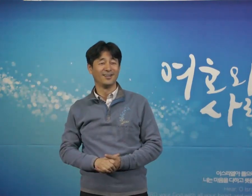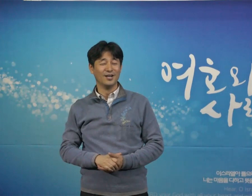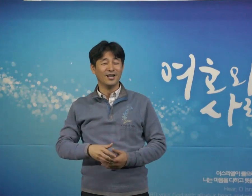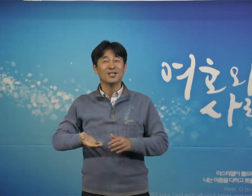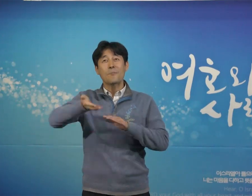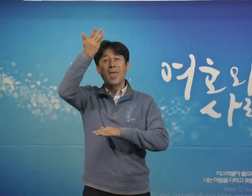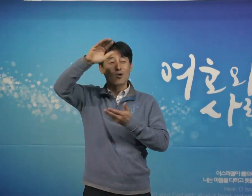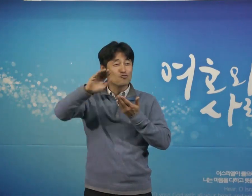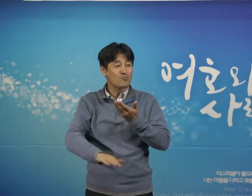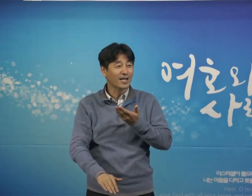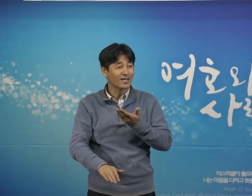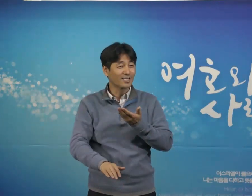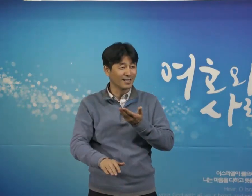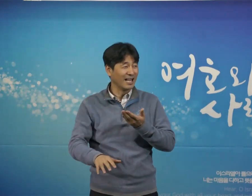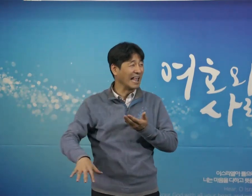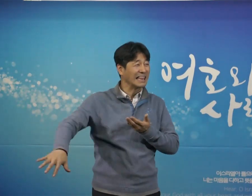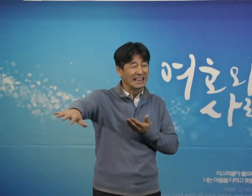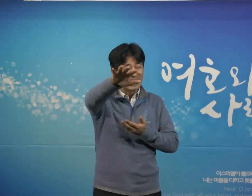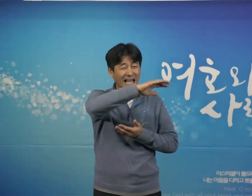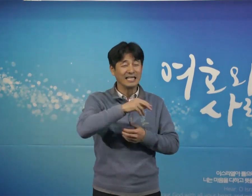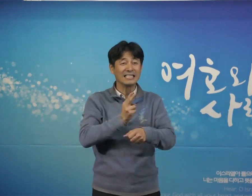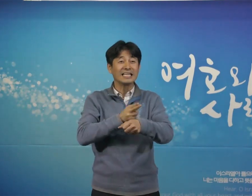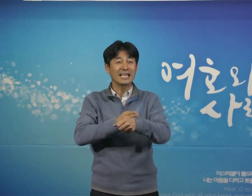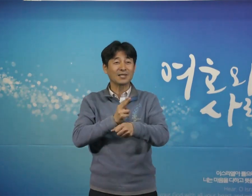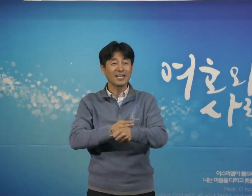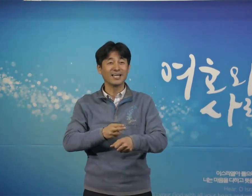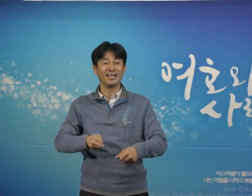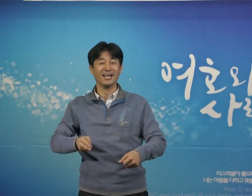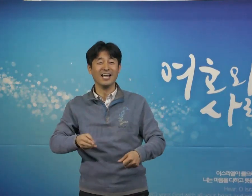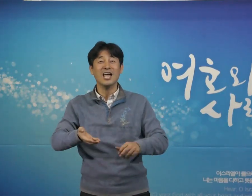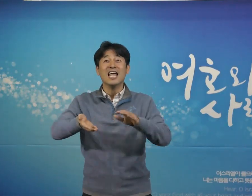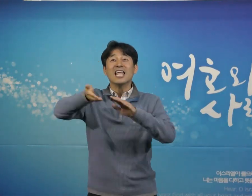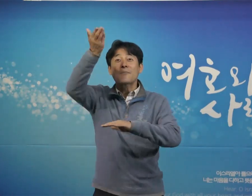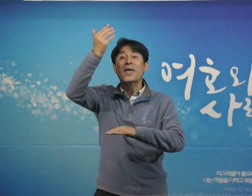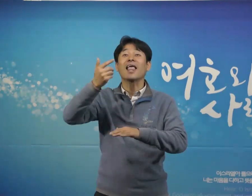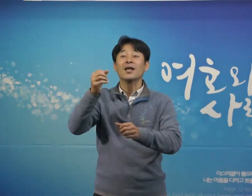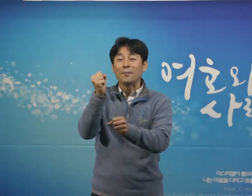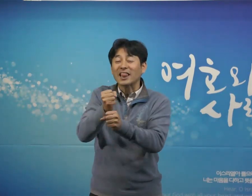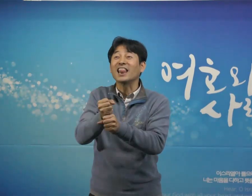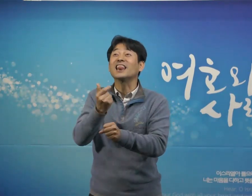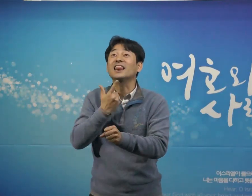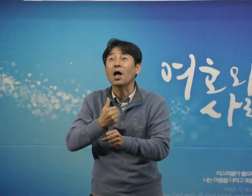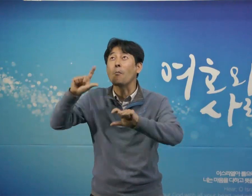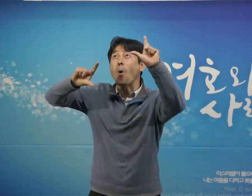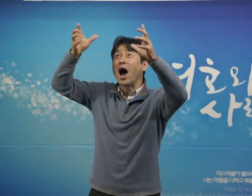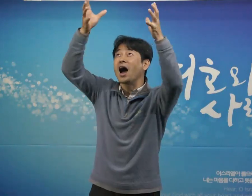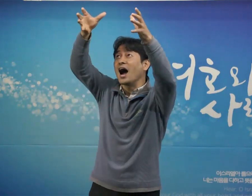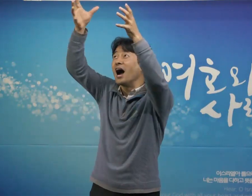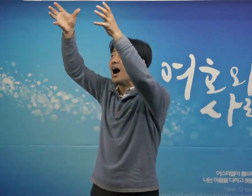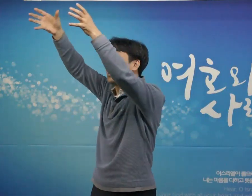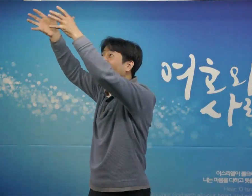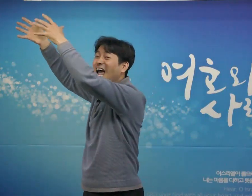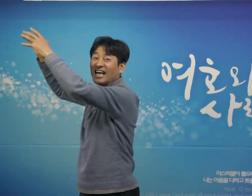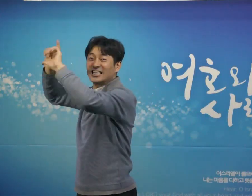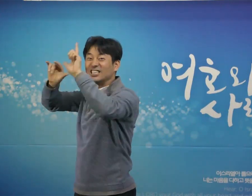수였습니다. 선배 후배들은 다 선생님께서 선배들이 만들었던